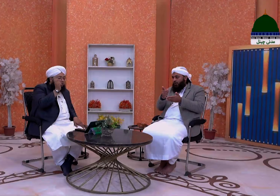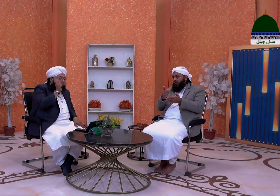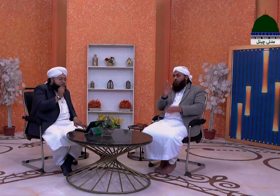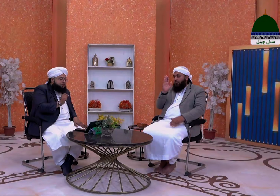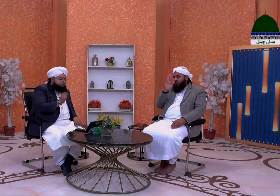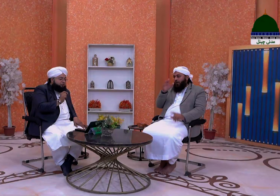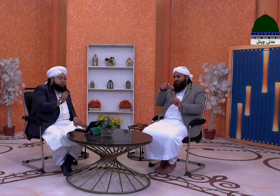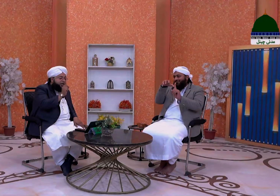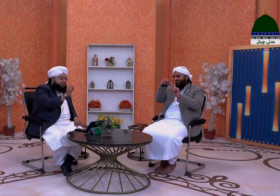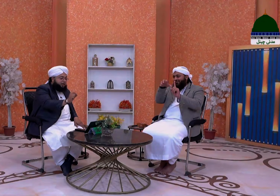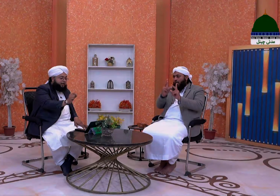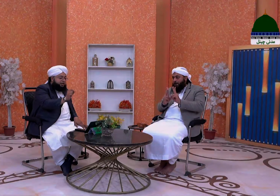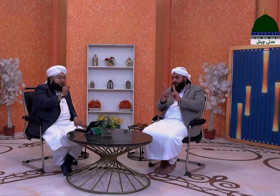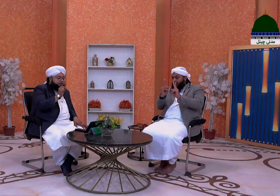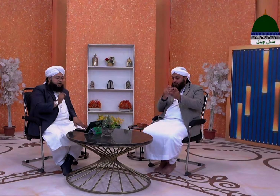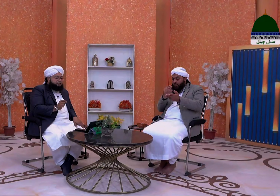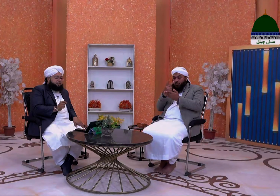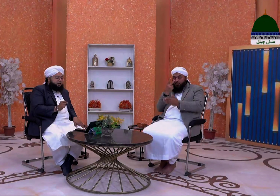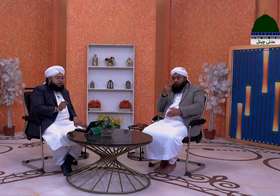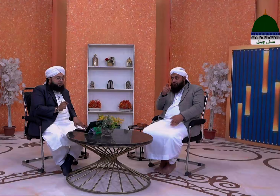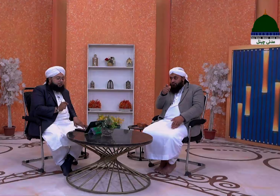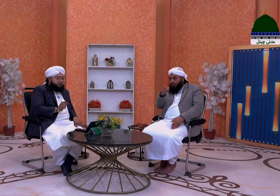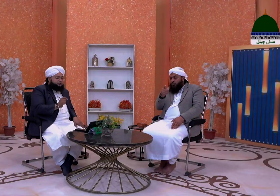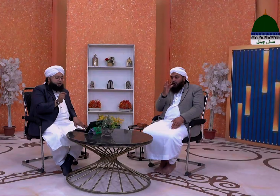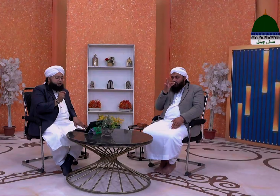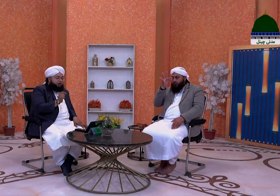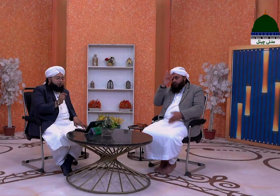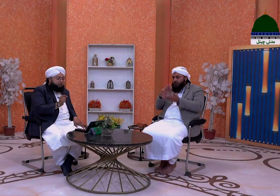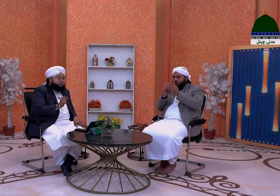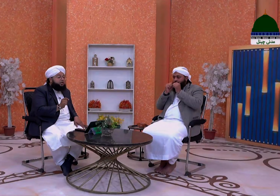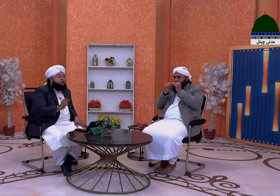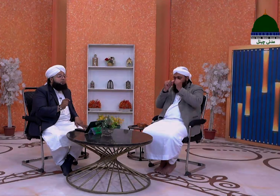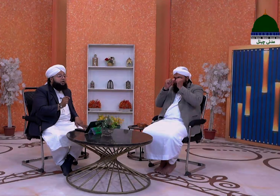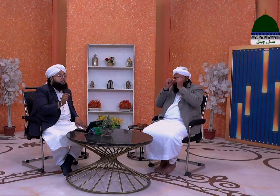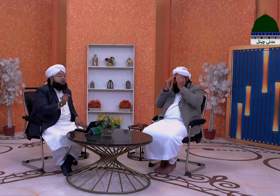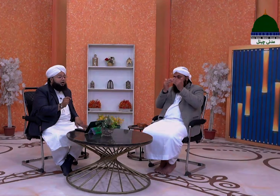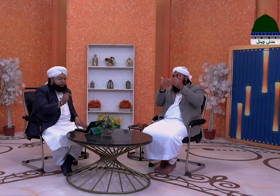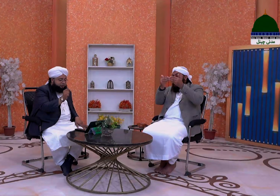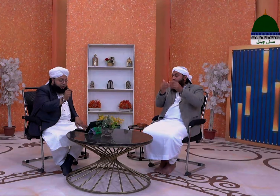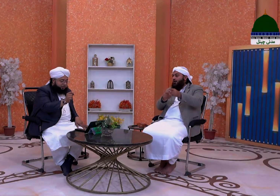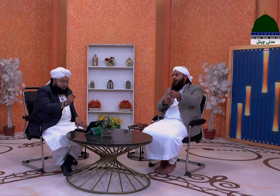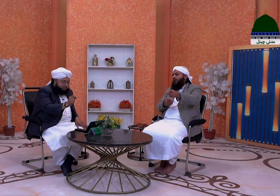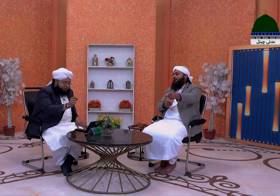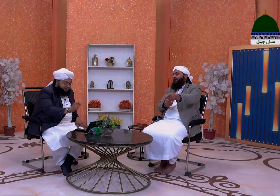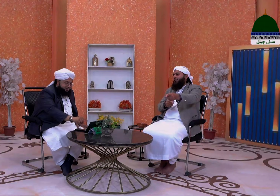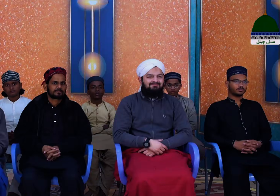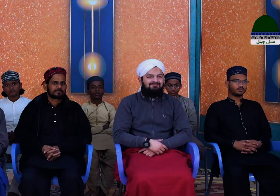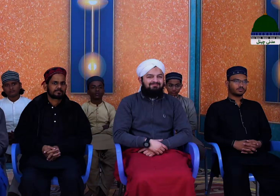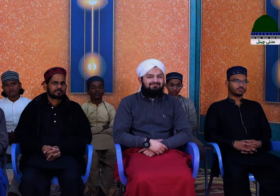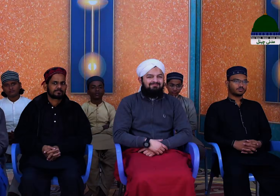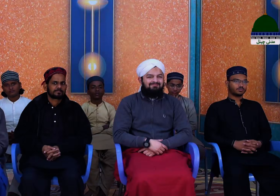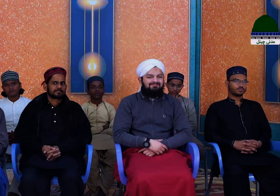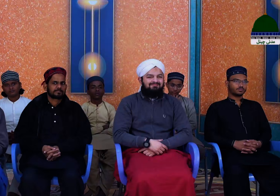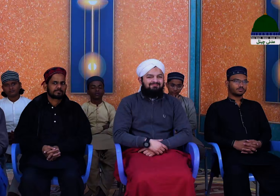نے مجھے مسجد میں وہ جگہ دکھائی جہاں سرکار مدینہ صلی اللہ علیہ وسلم اعتکاف فرماتے تھے۔